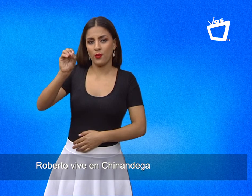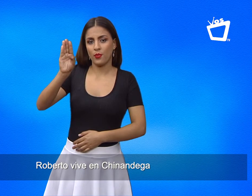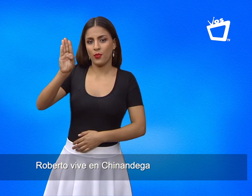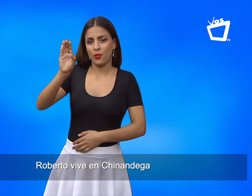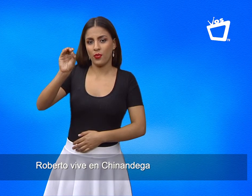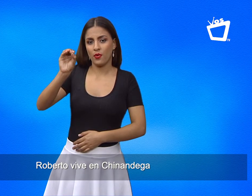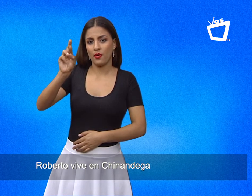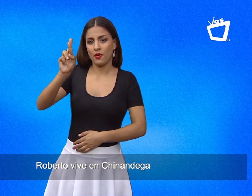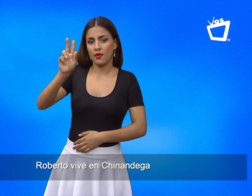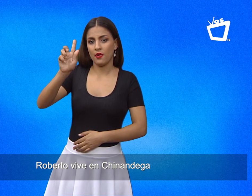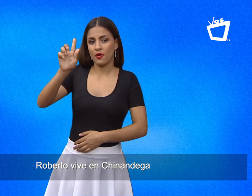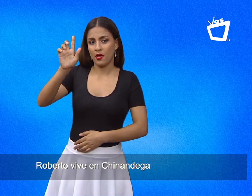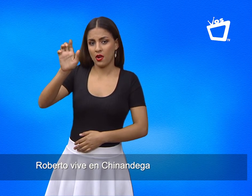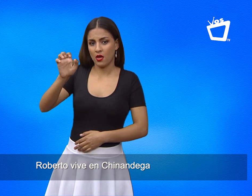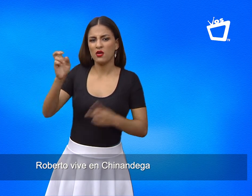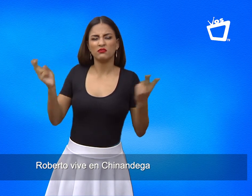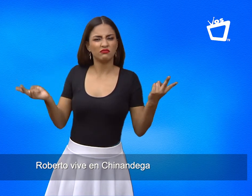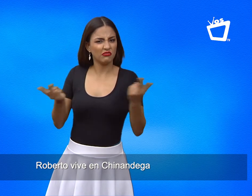Roberto vive en Chinandega.